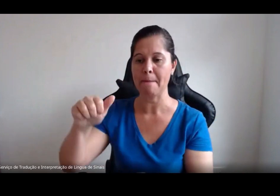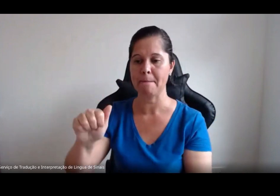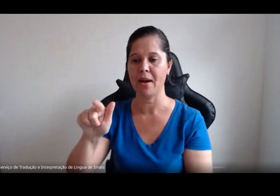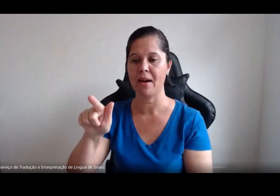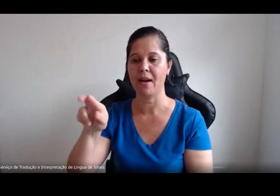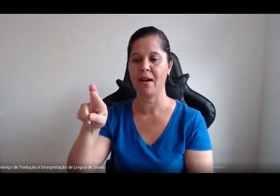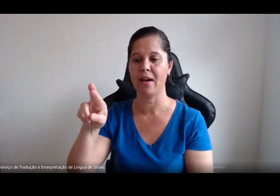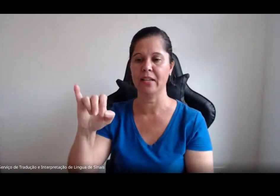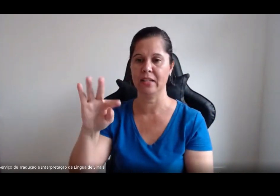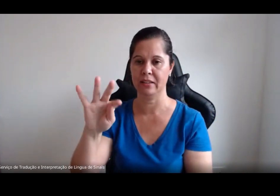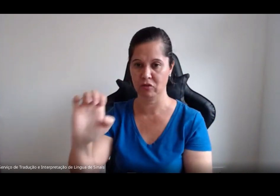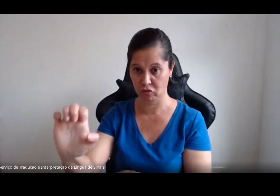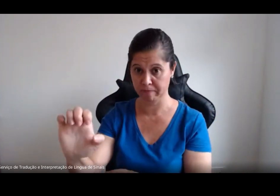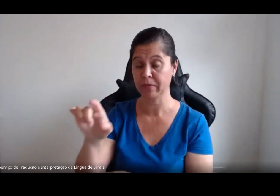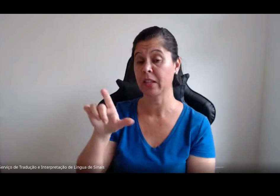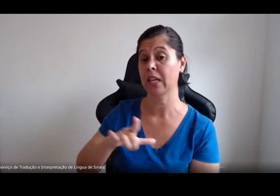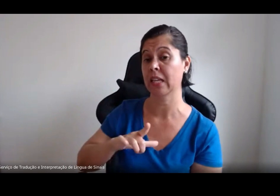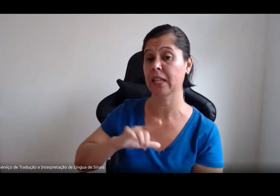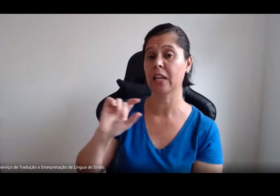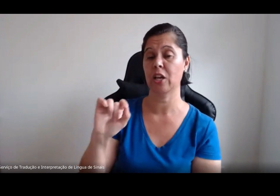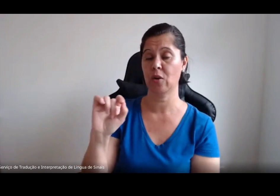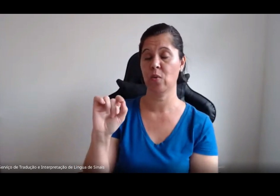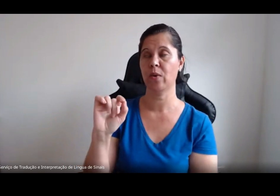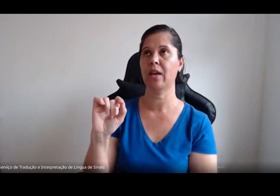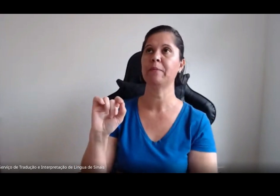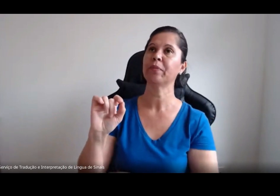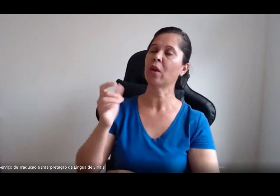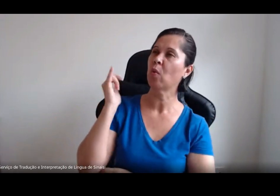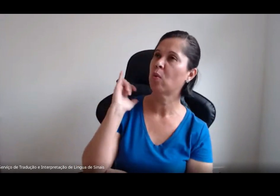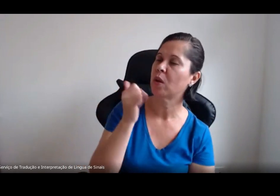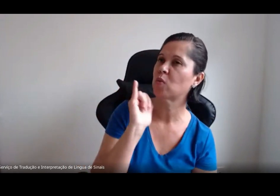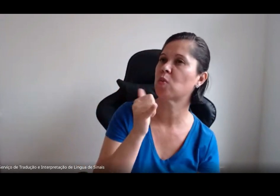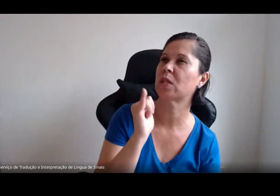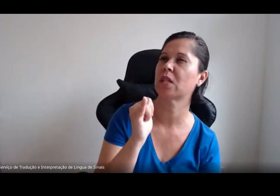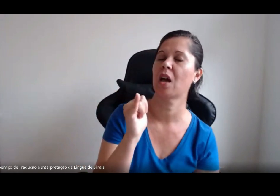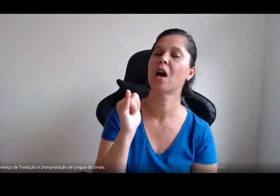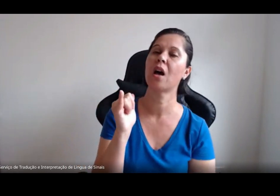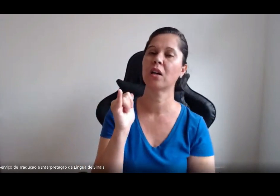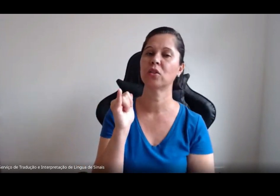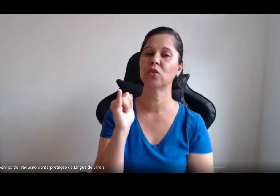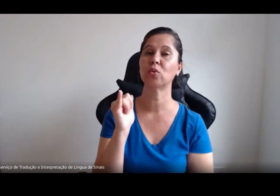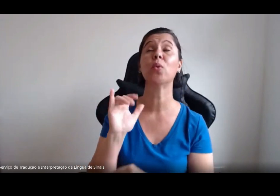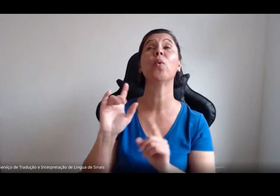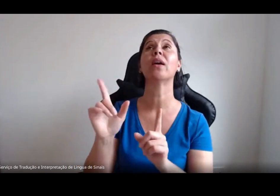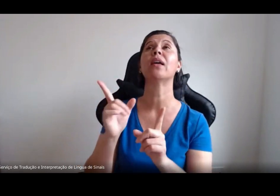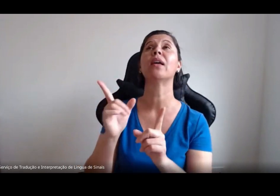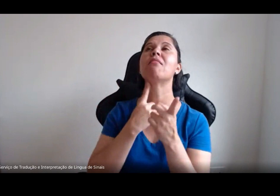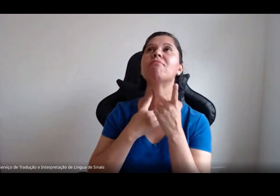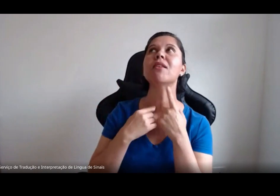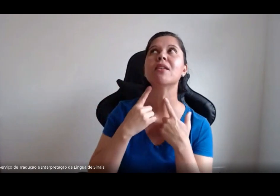o autor hesita e deixa subentendido no ato de linguagem, o enunciado, que